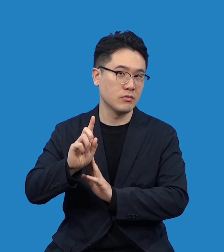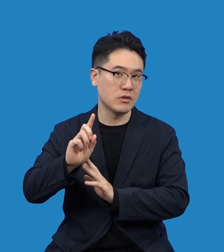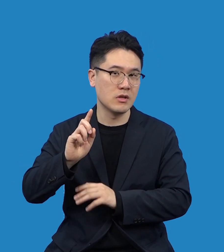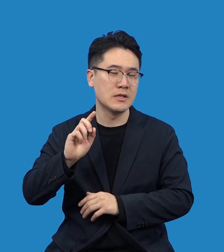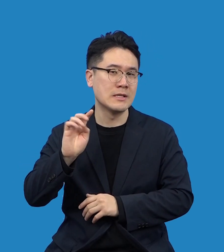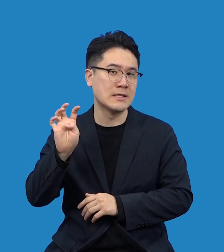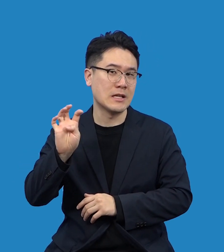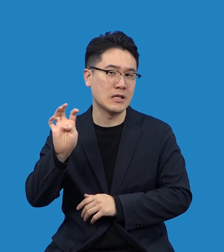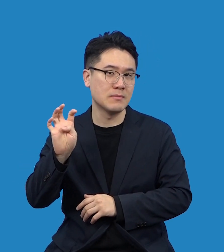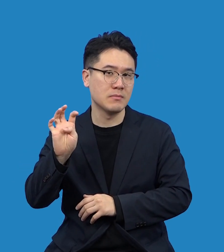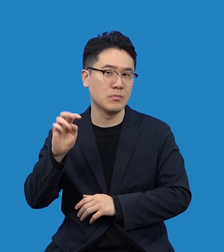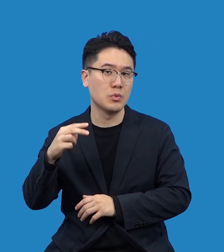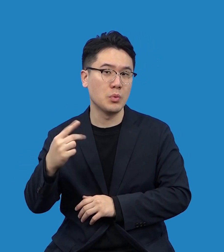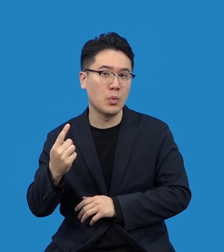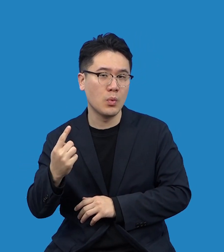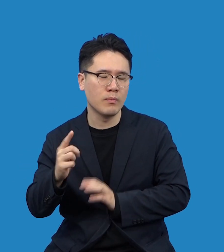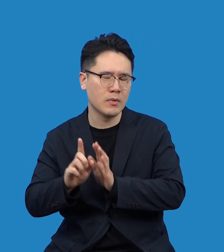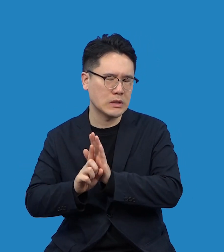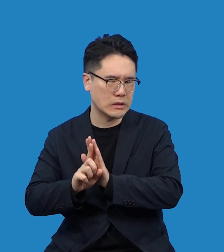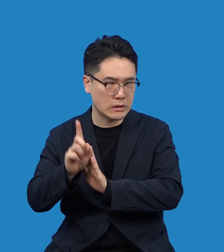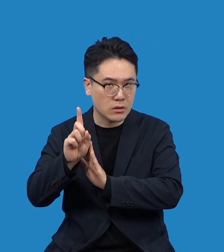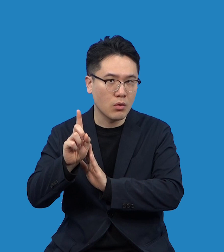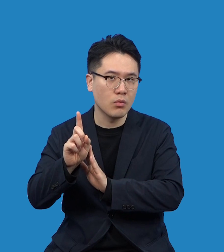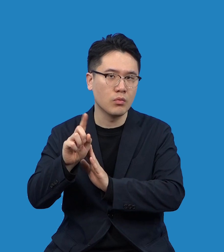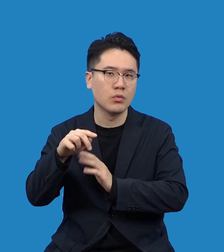그냥 소아마비에 걸리고 말았어요. 그래서